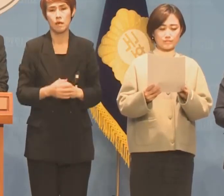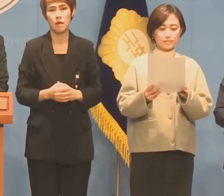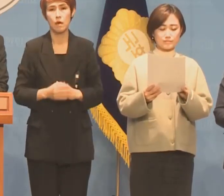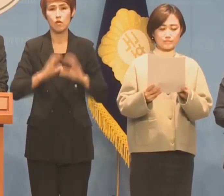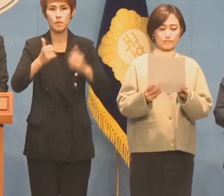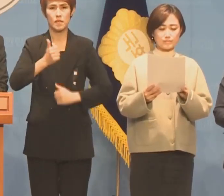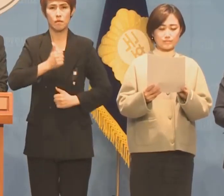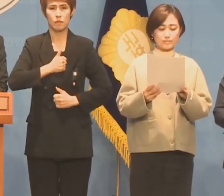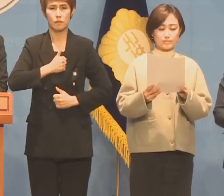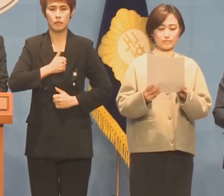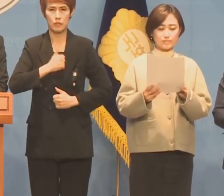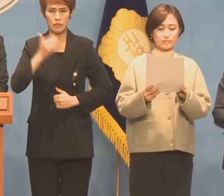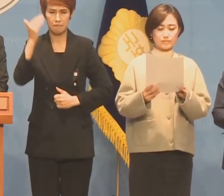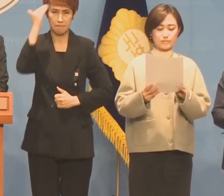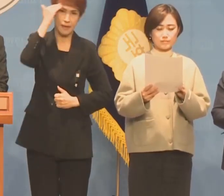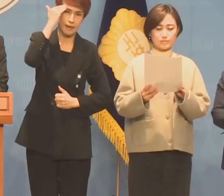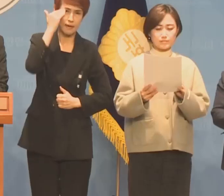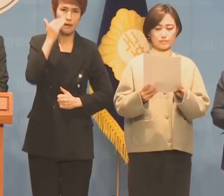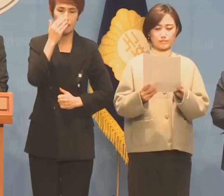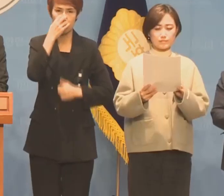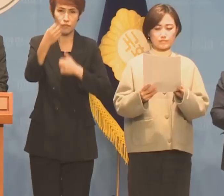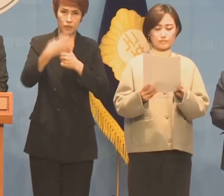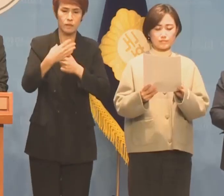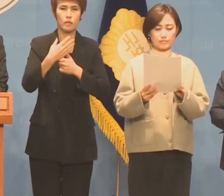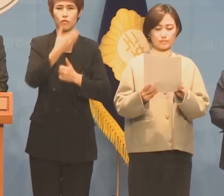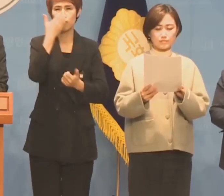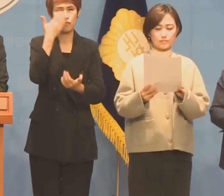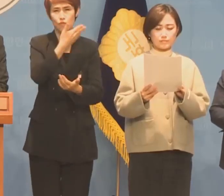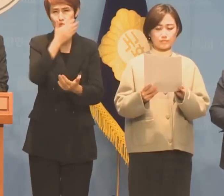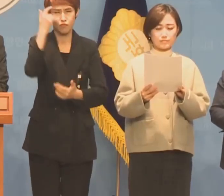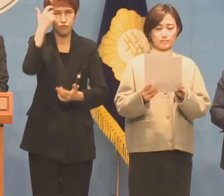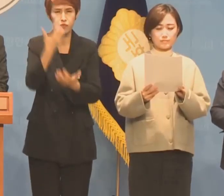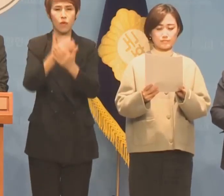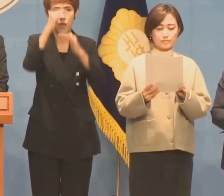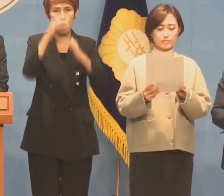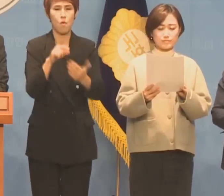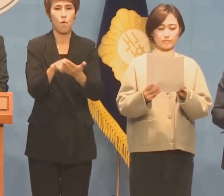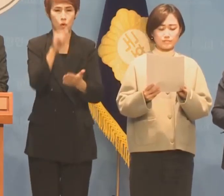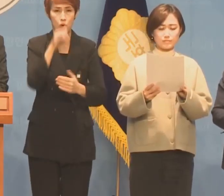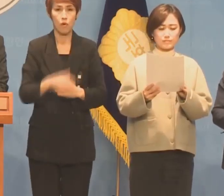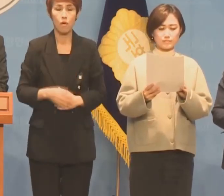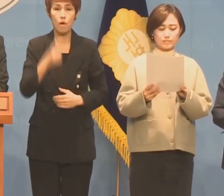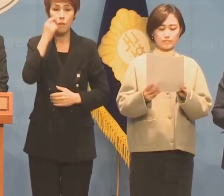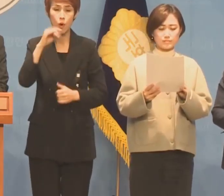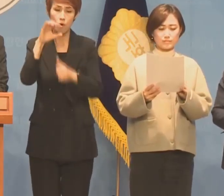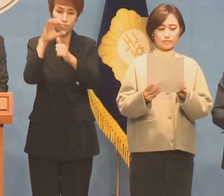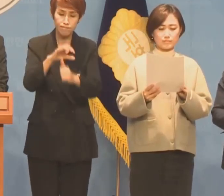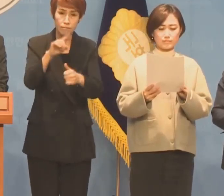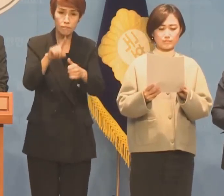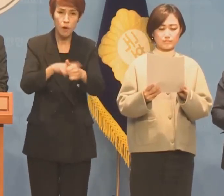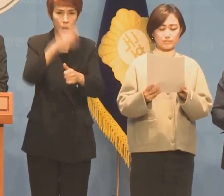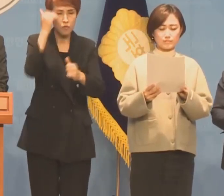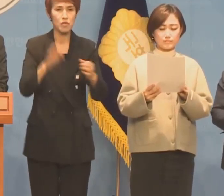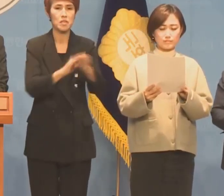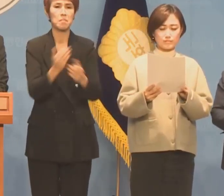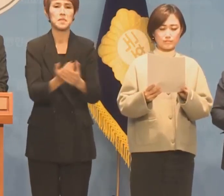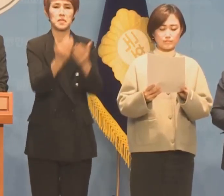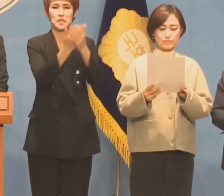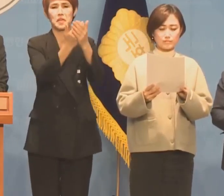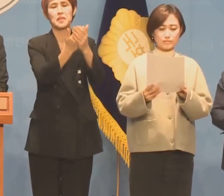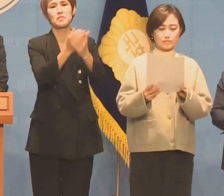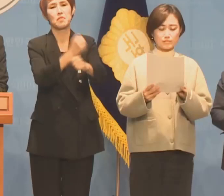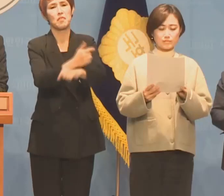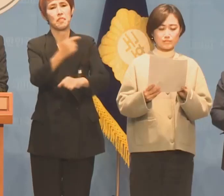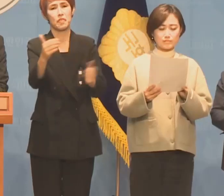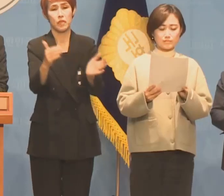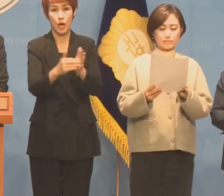훼손하는 충격적인 내용이 담겨 있다. 일제 식민 지배가 한국 경제 발전에 기여한다는 주장과